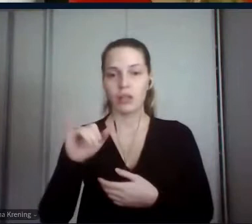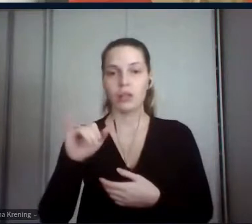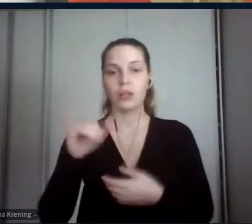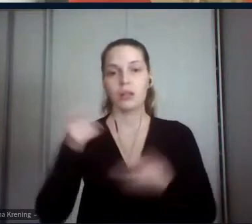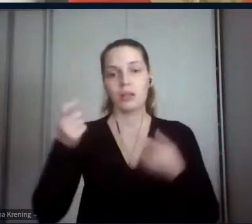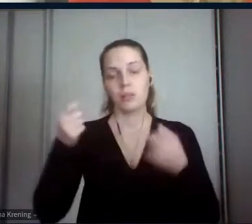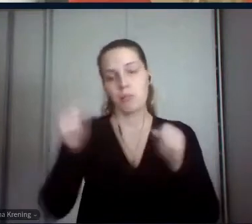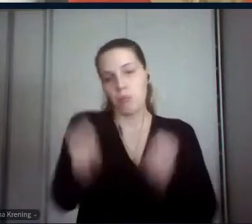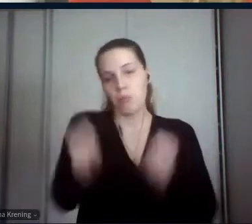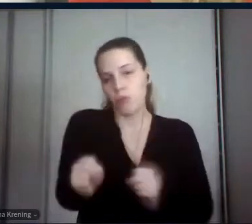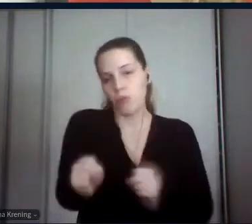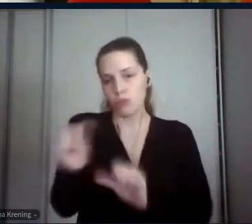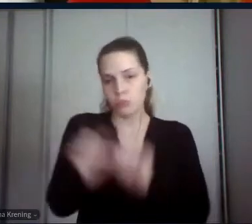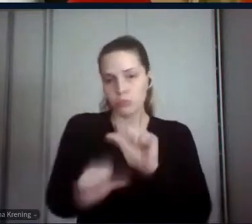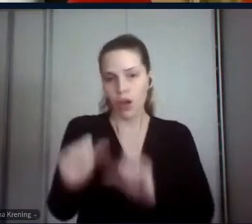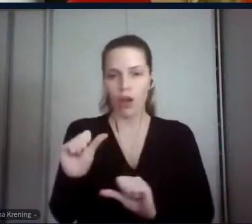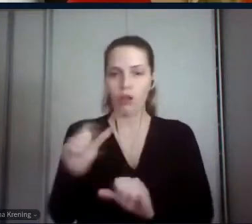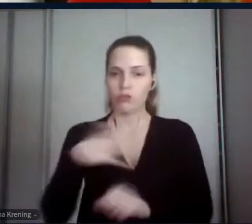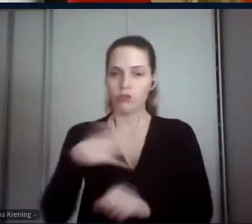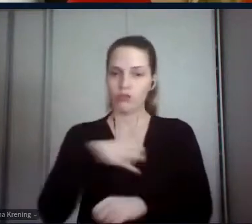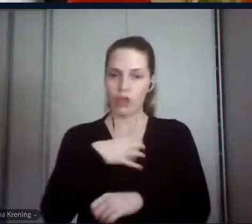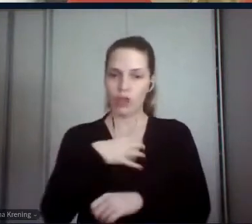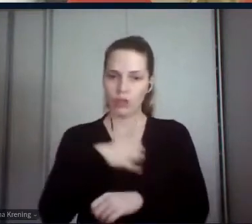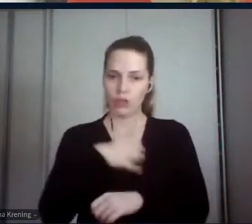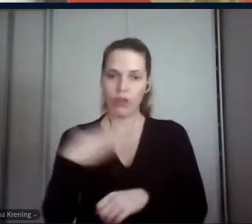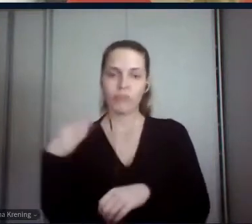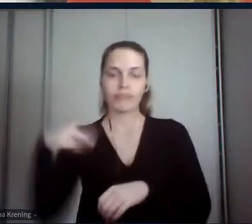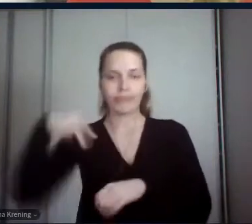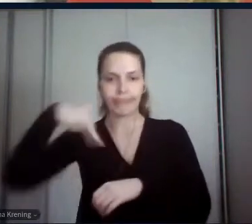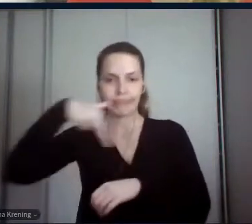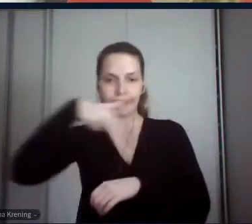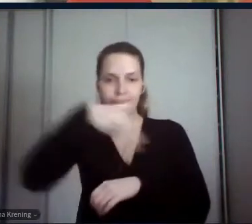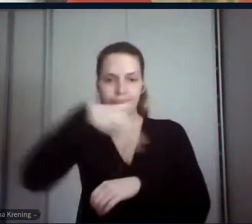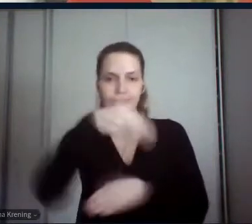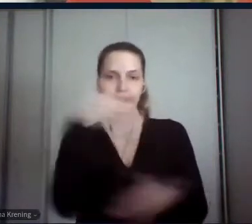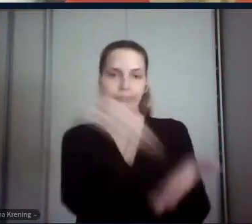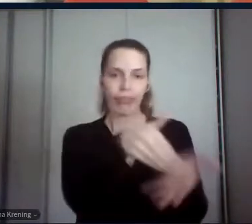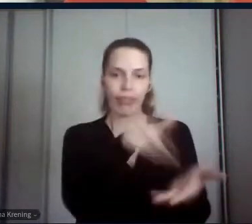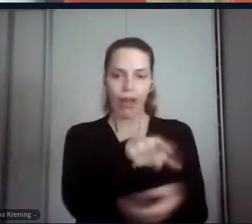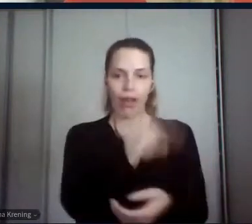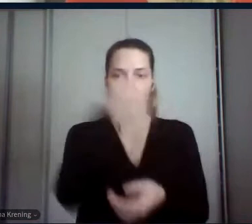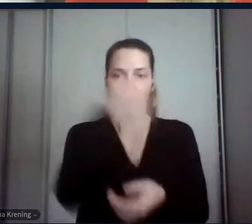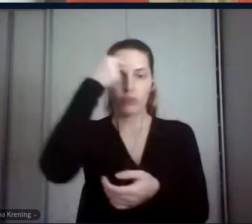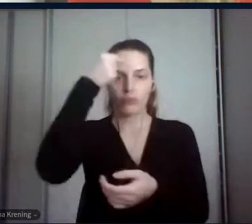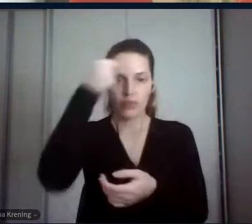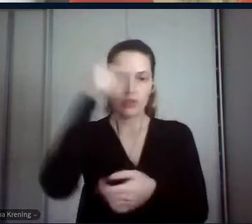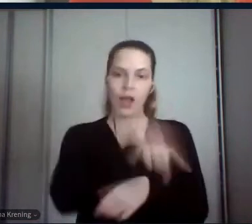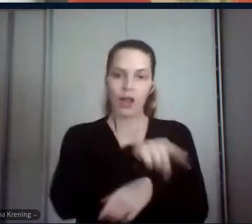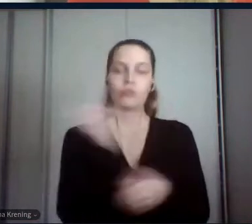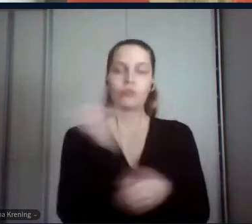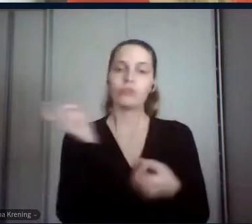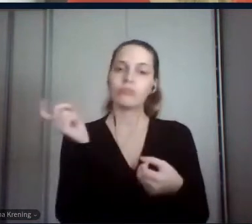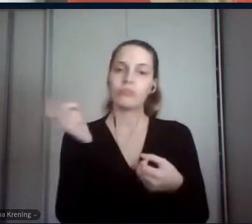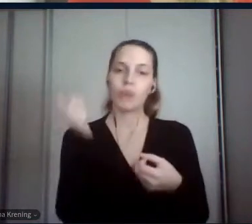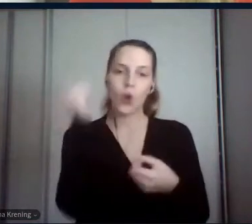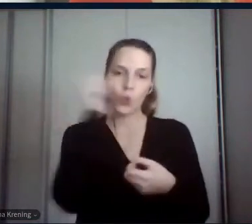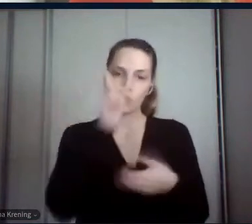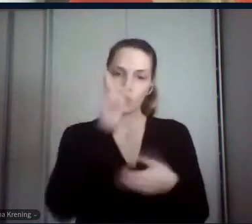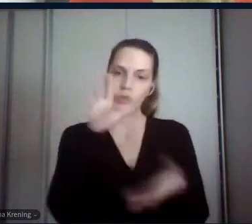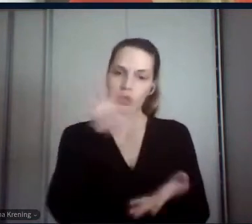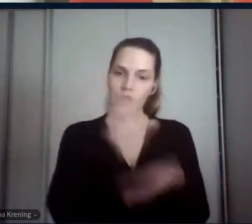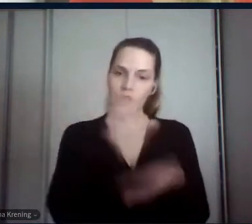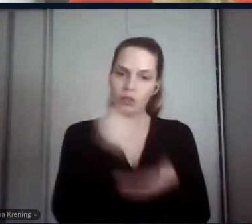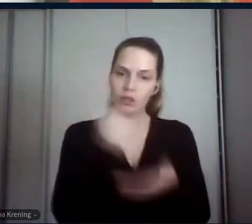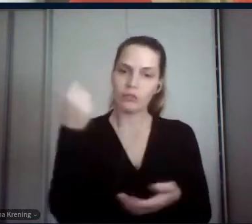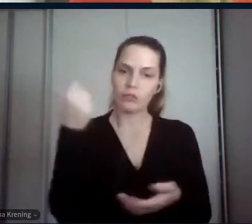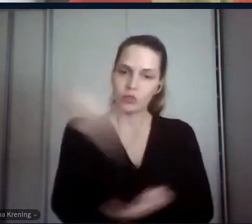que ir até a universidade para fazer essa renovação? Não, não vai ter que ir até a universidade, a gente já está vendo isso para